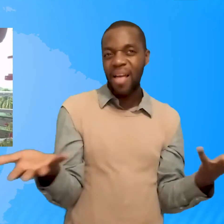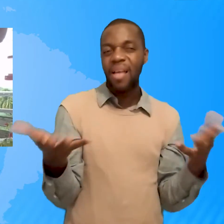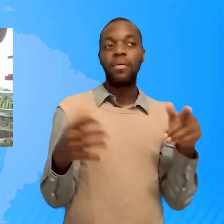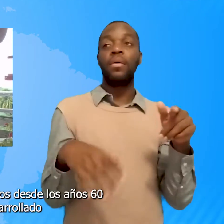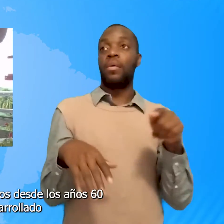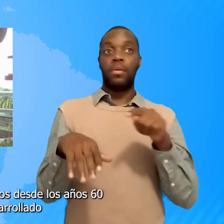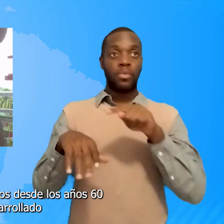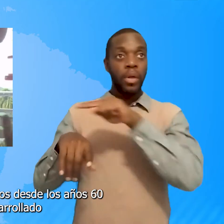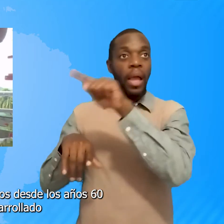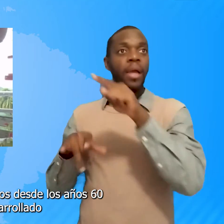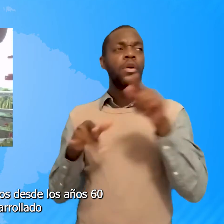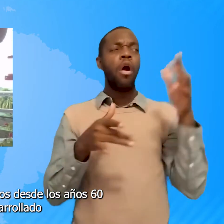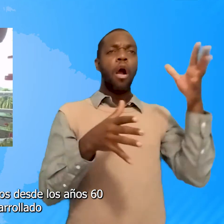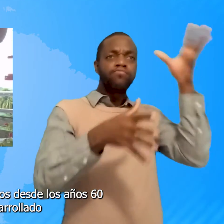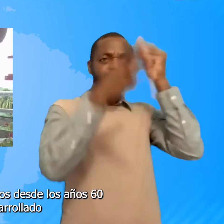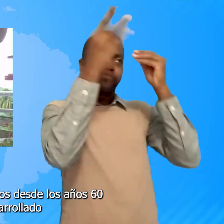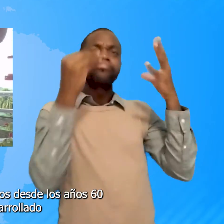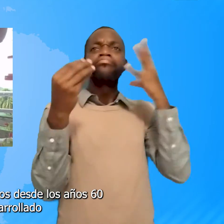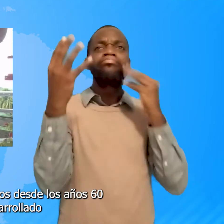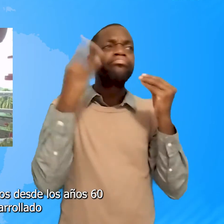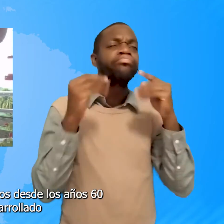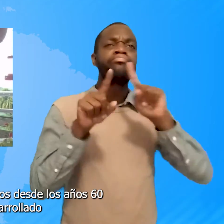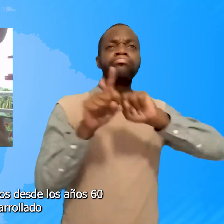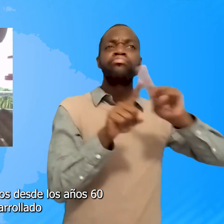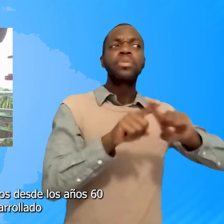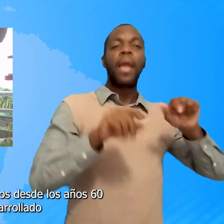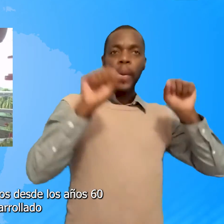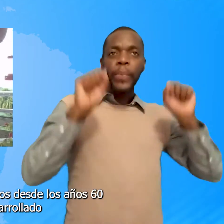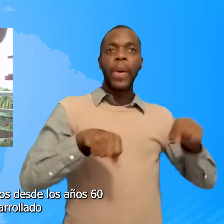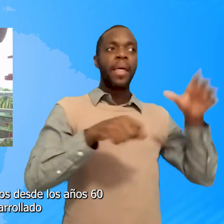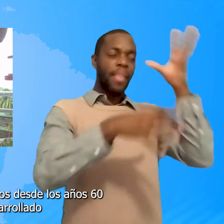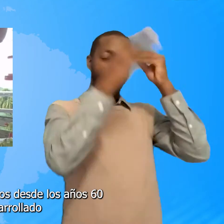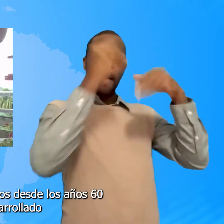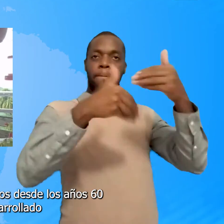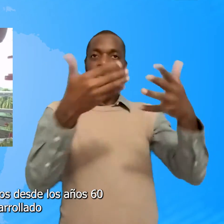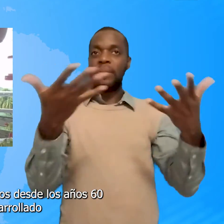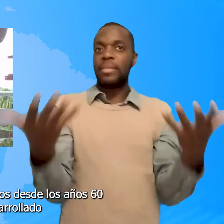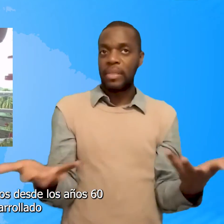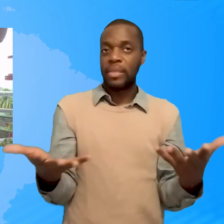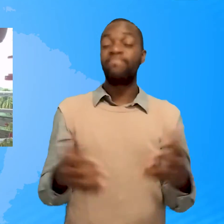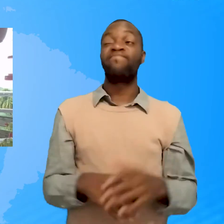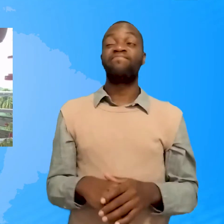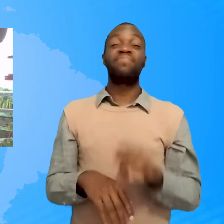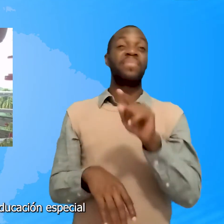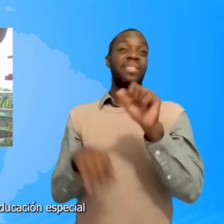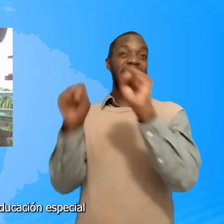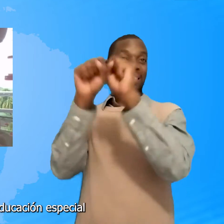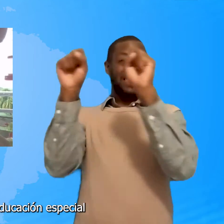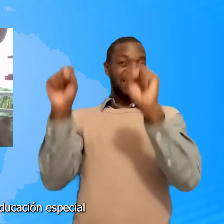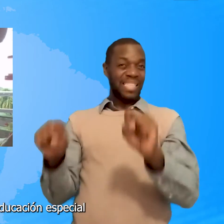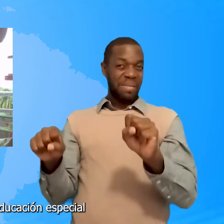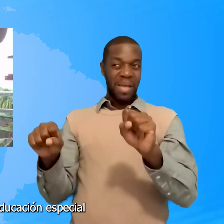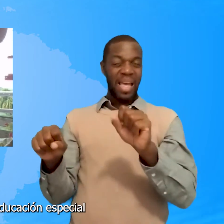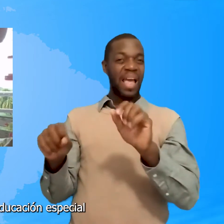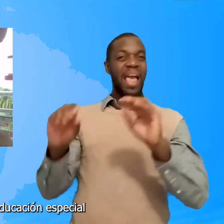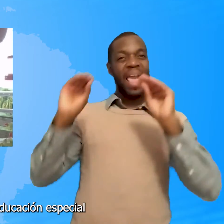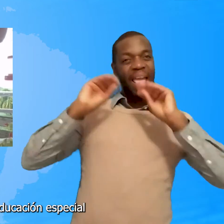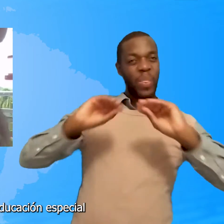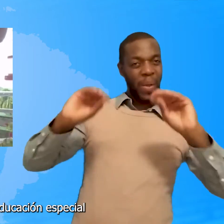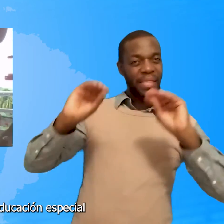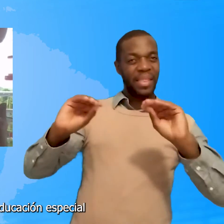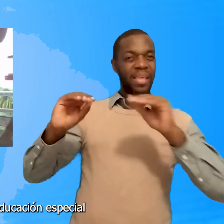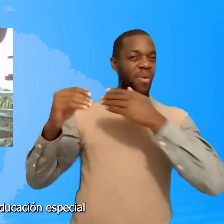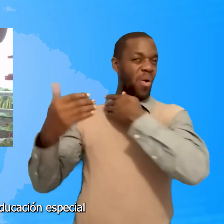aprender. Los sistemas educativos desde los años 60 han desarrollado especialistas